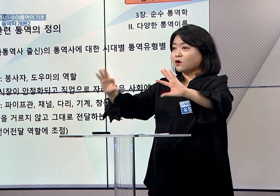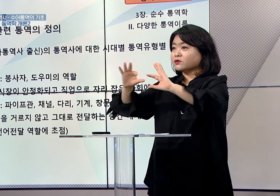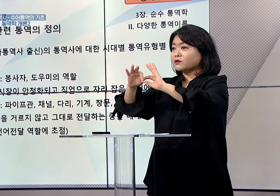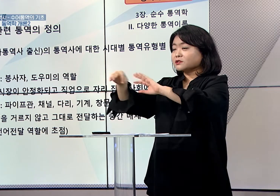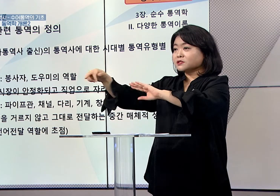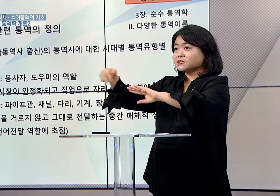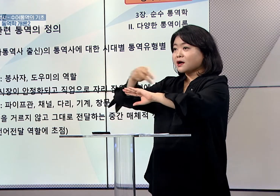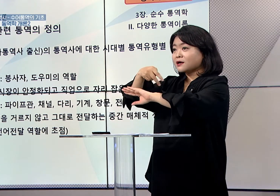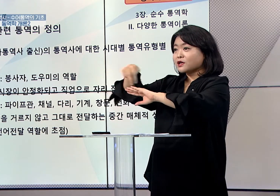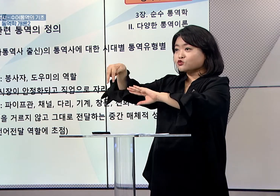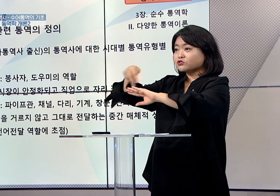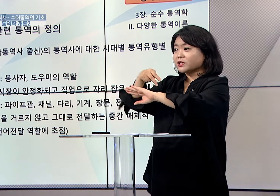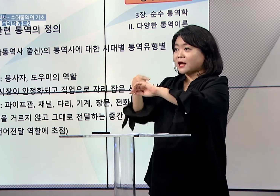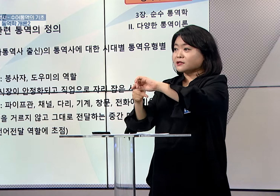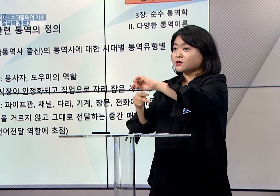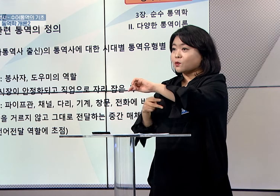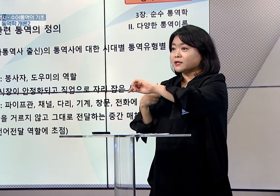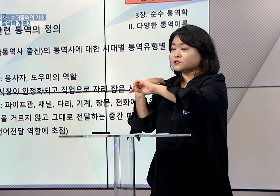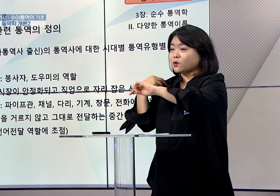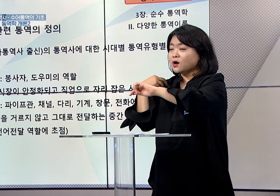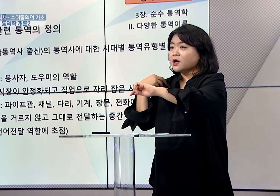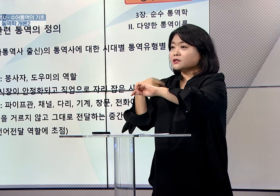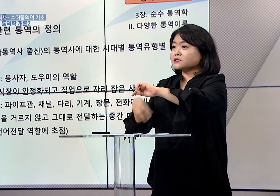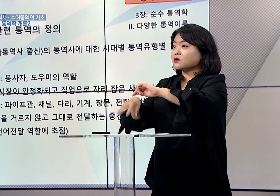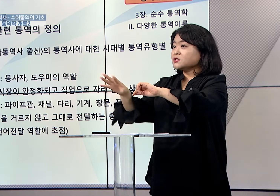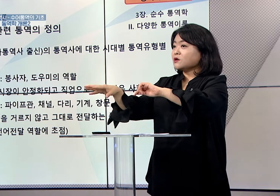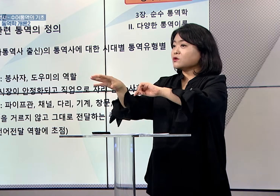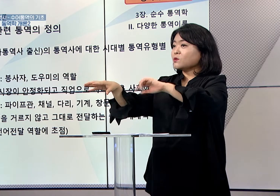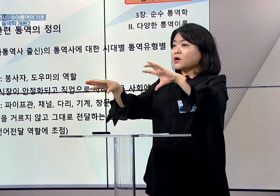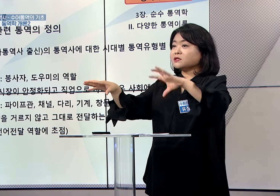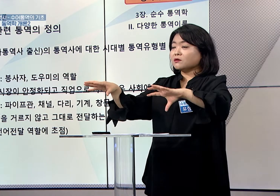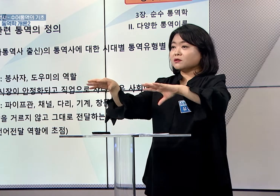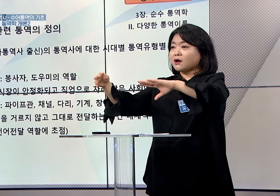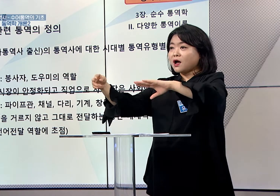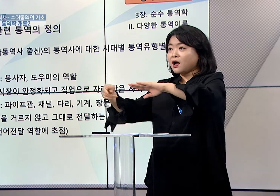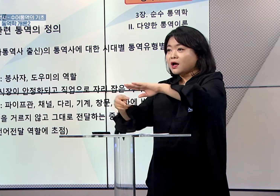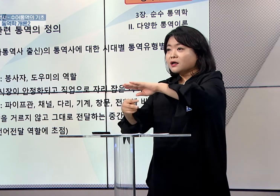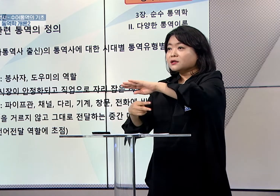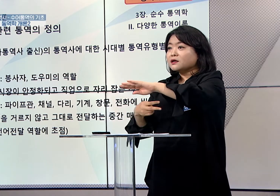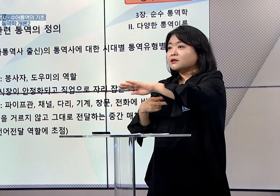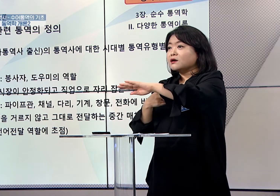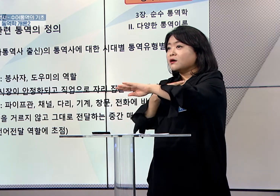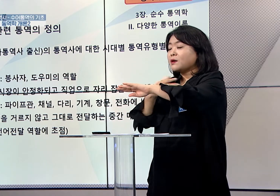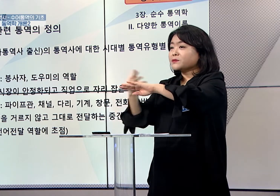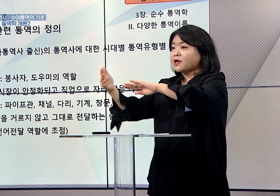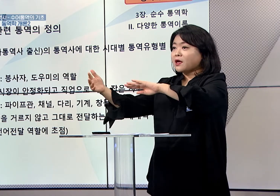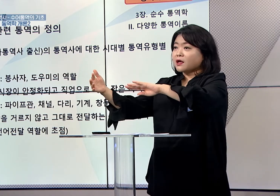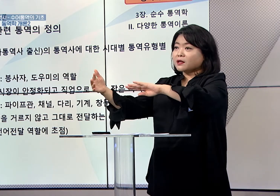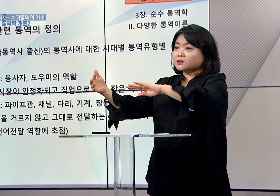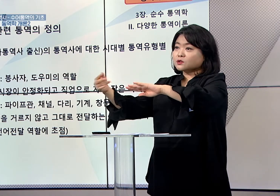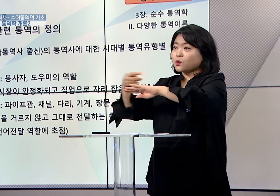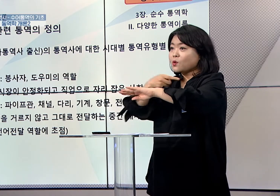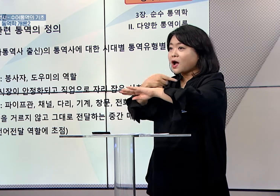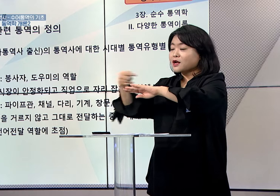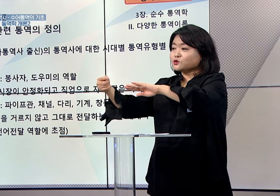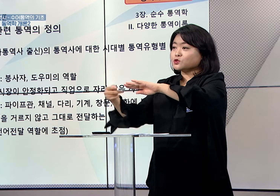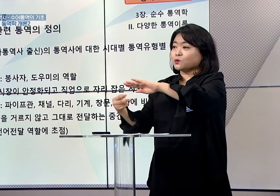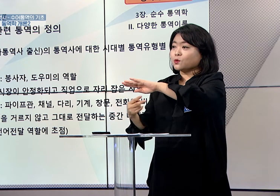연결해서 지나가게 해주는 게 다리의 역할이죠. 그래서 이 언어와 이 언어가 함께 통과할 수 있도록